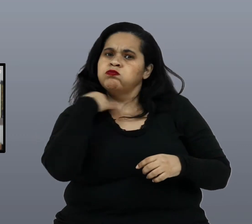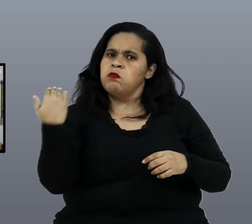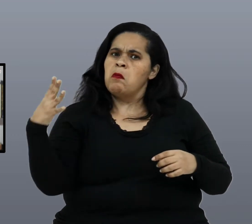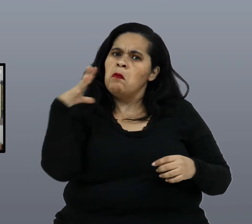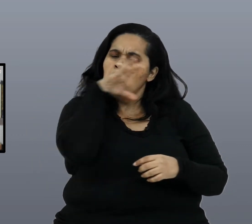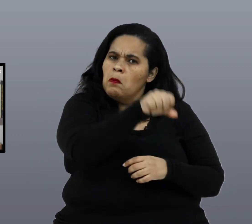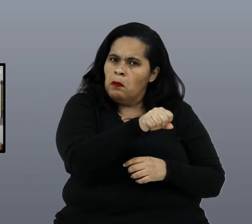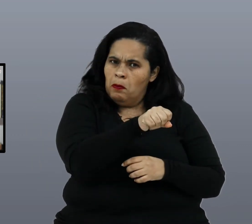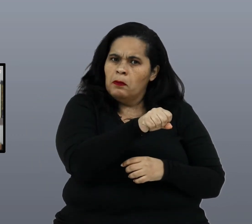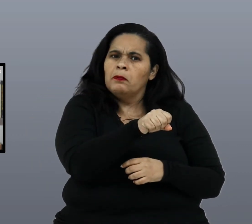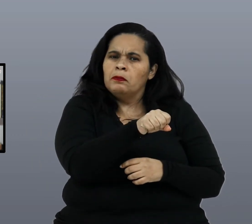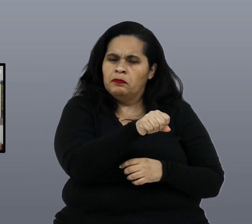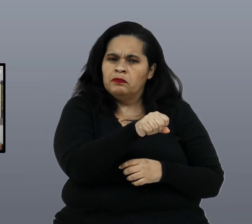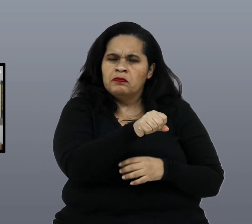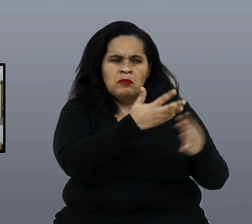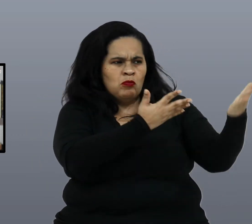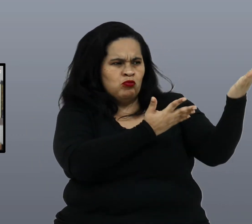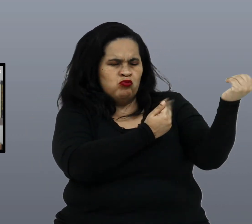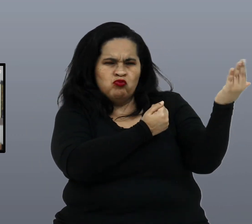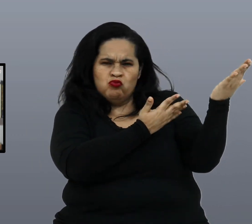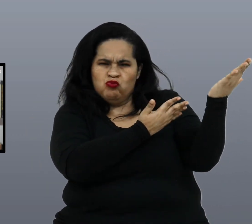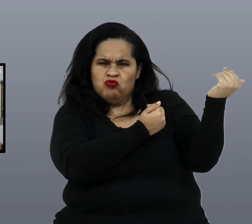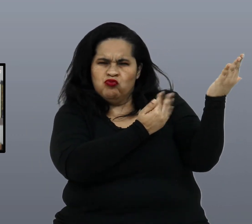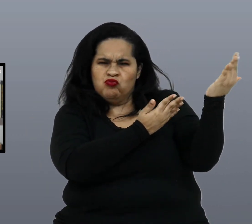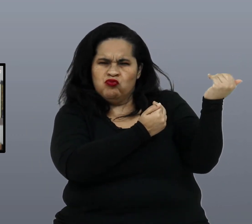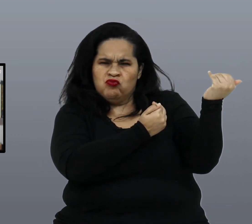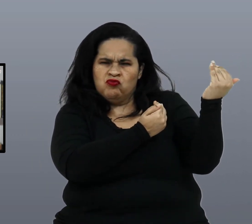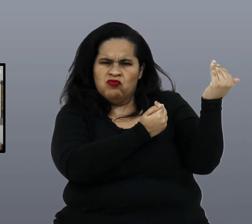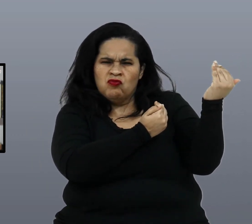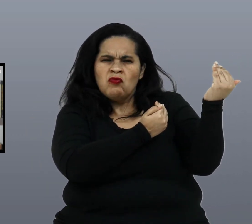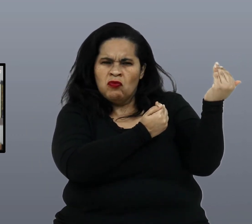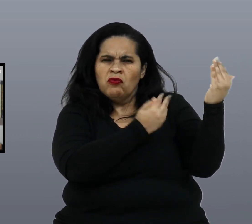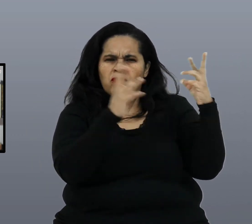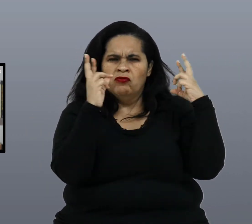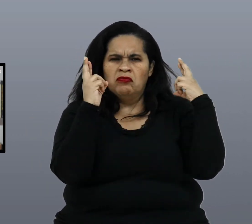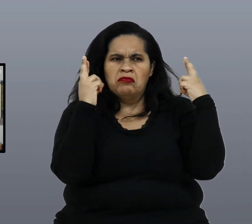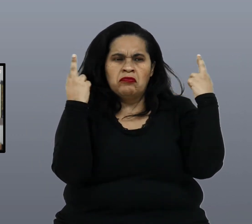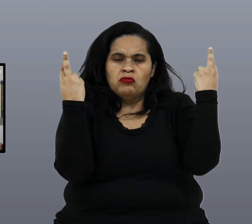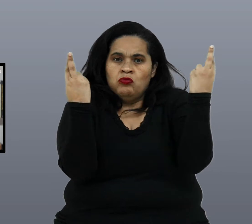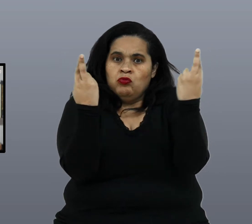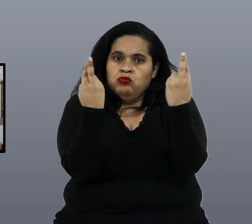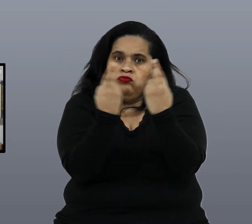repentina, inesperada de um jovem imperador, fez com que